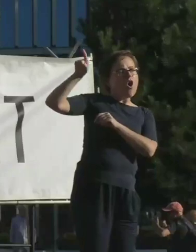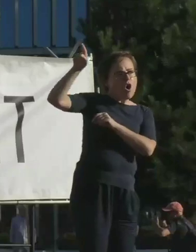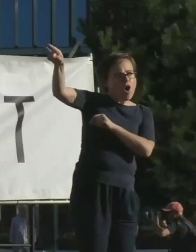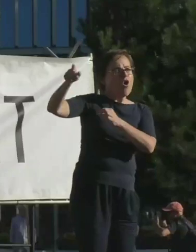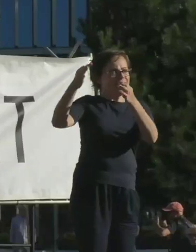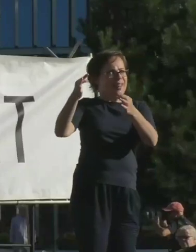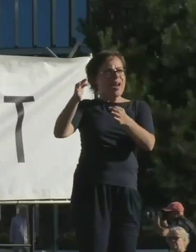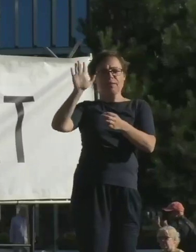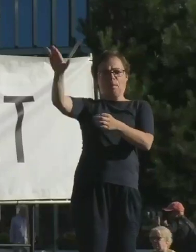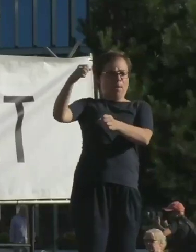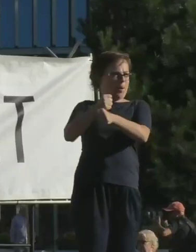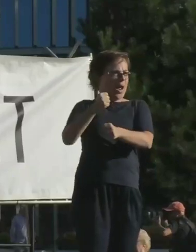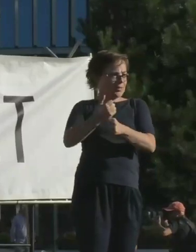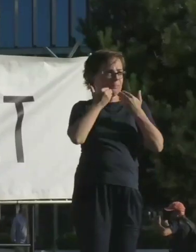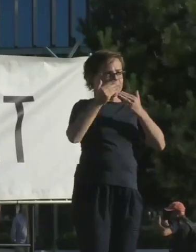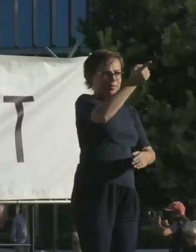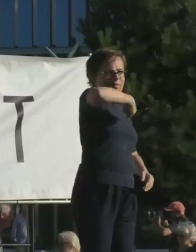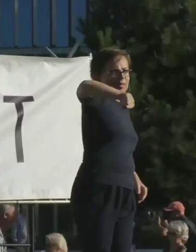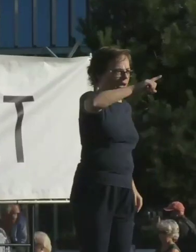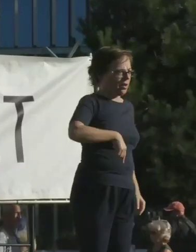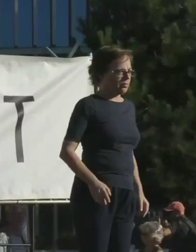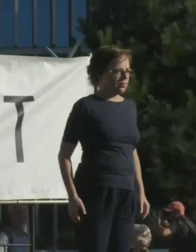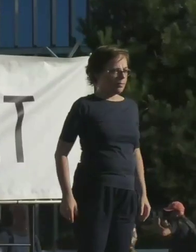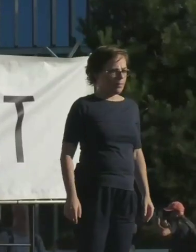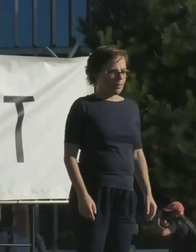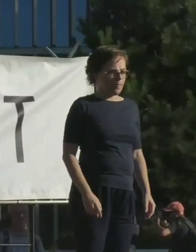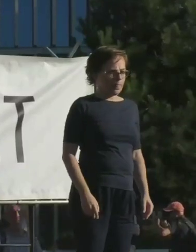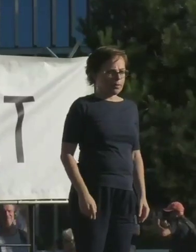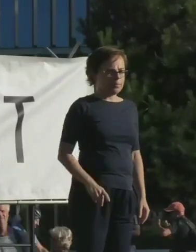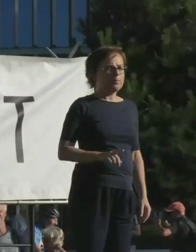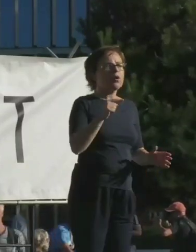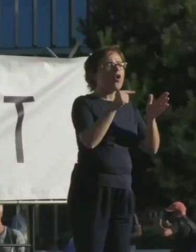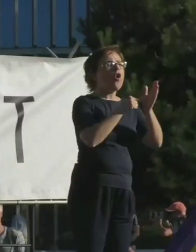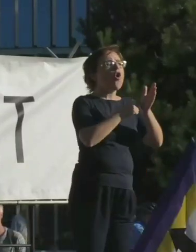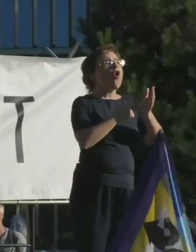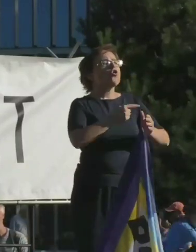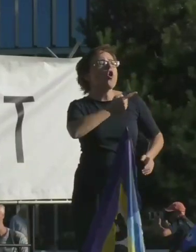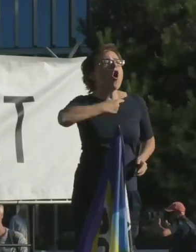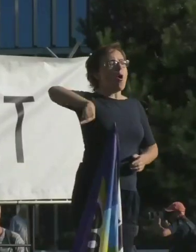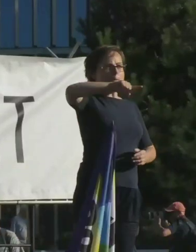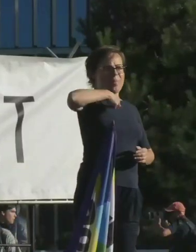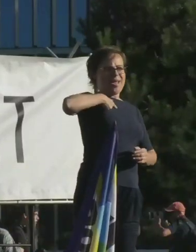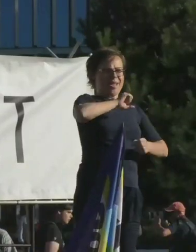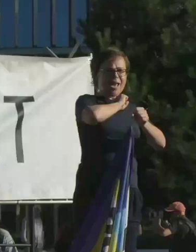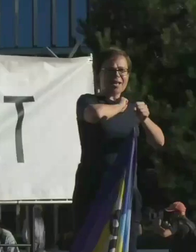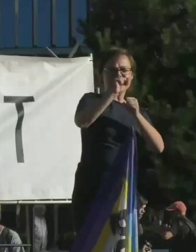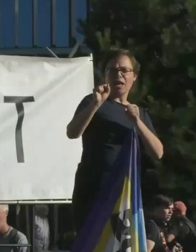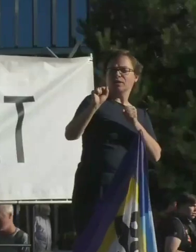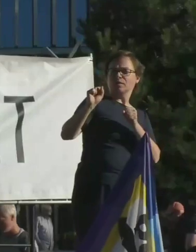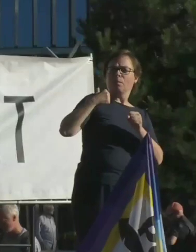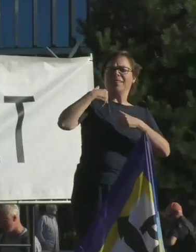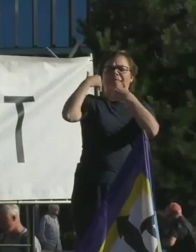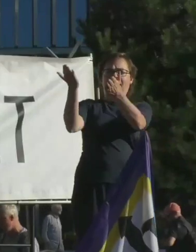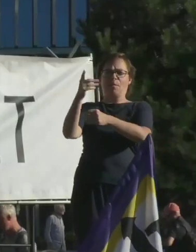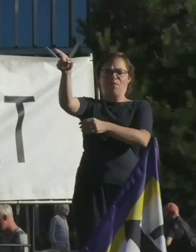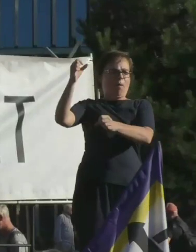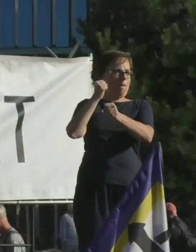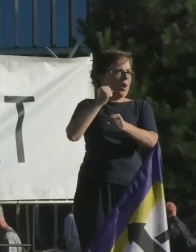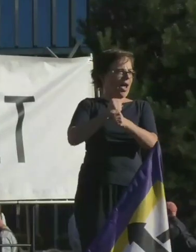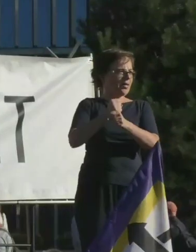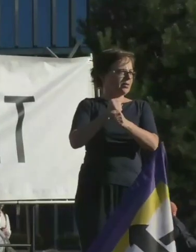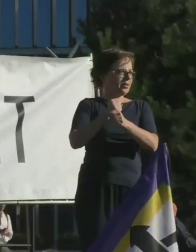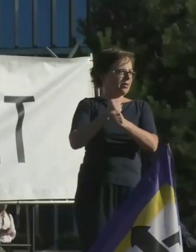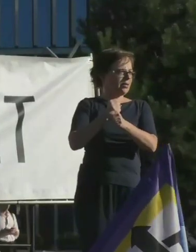tą robotę. A to my jesteśmy waszymi pracodawcami. A